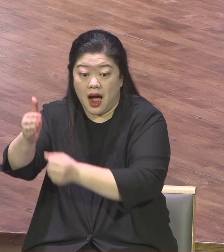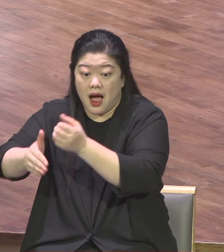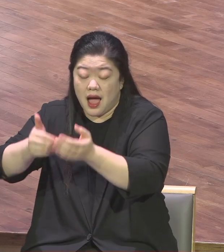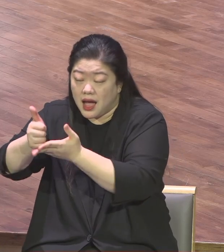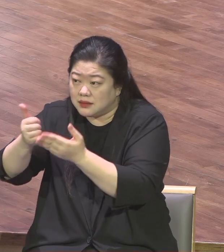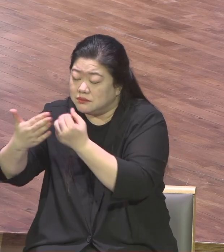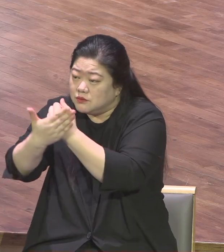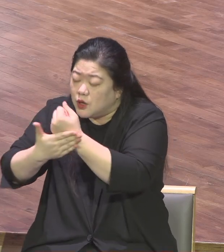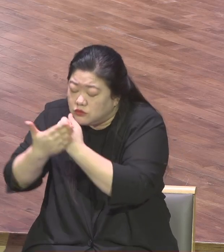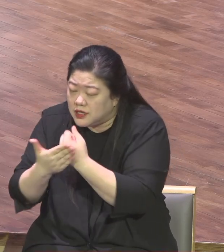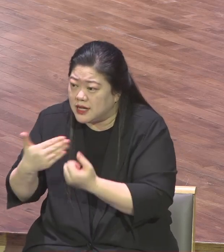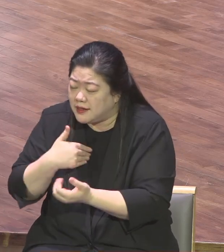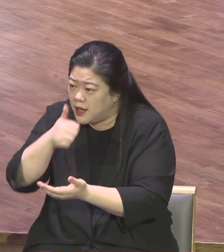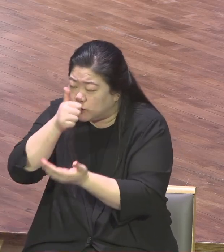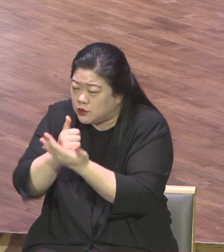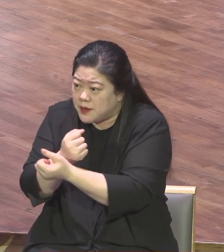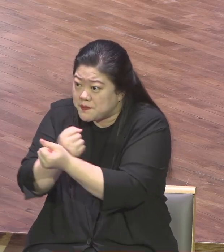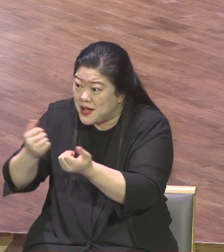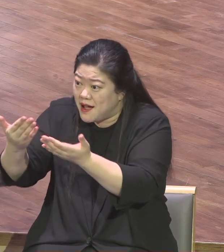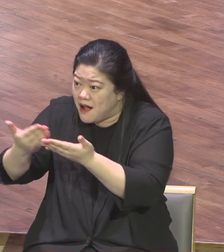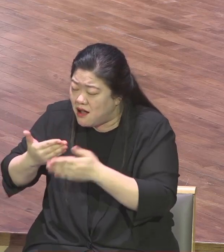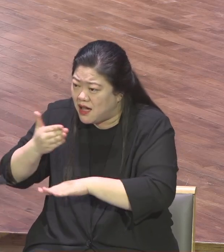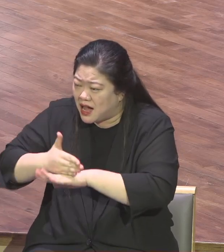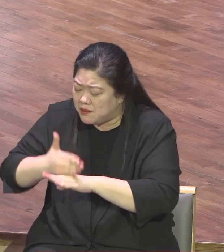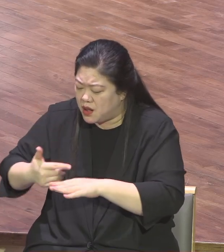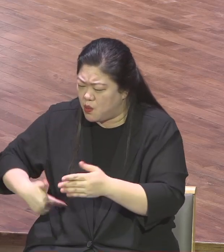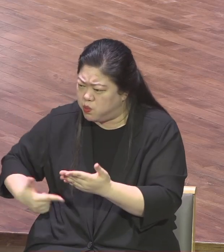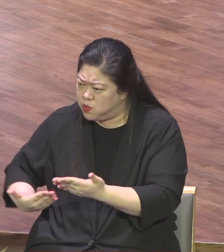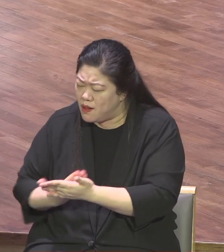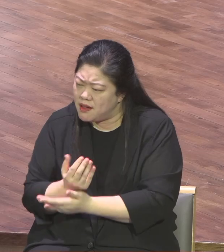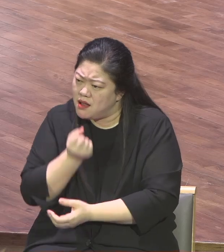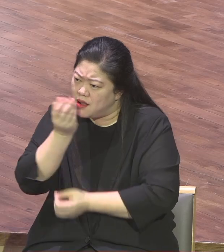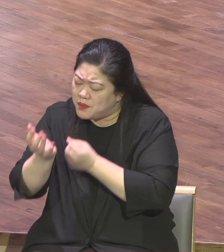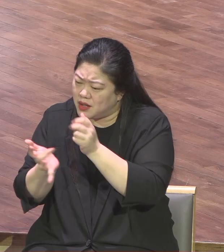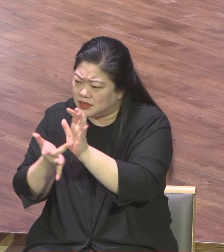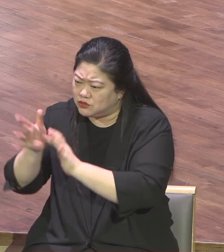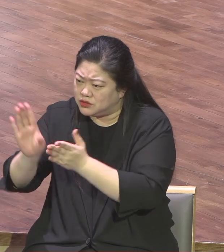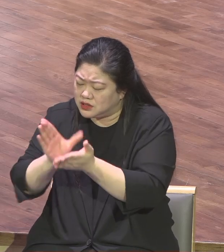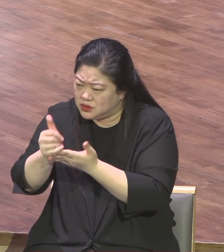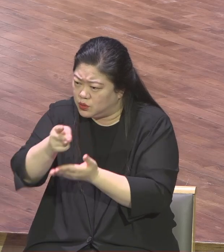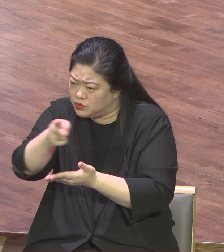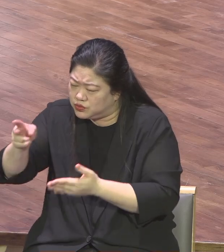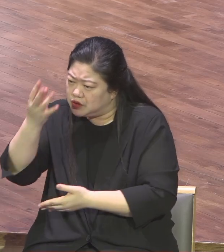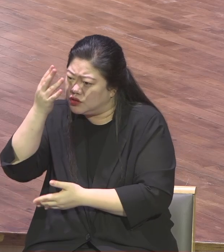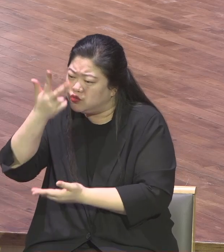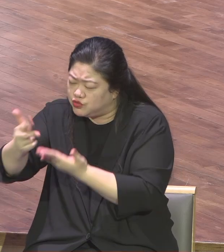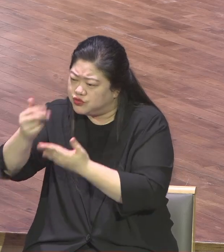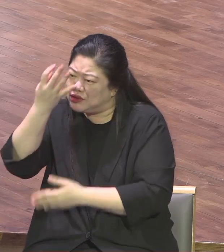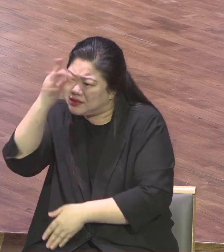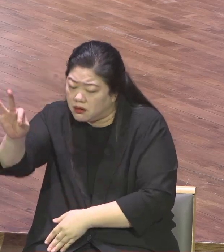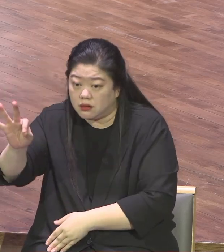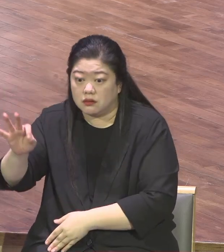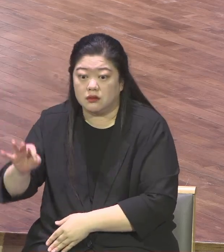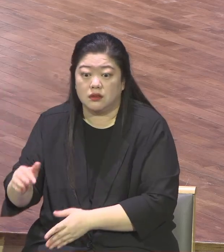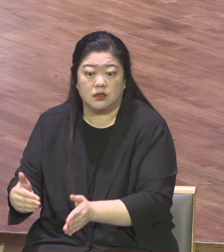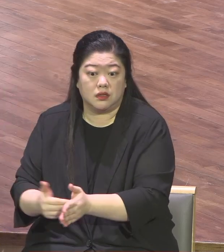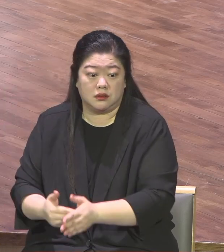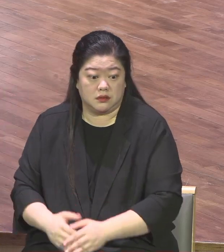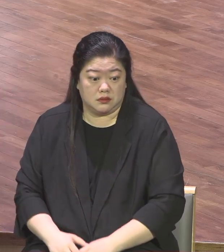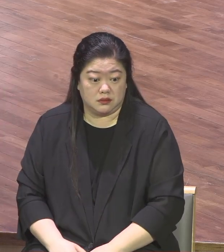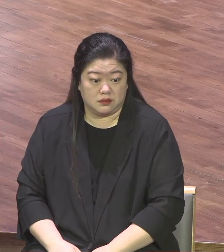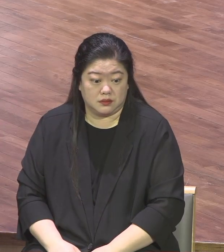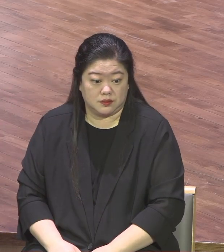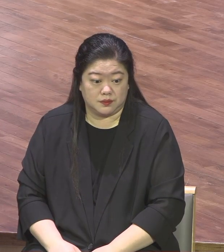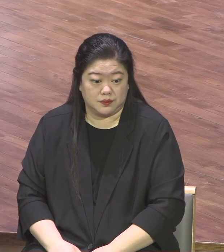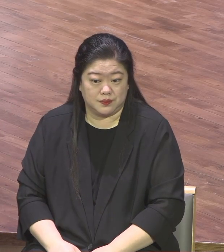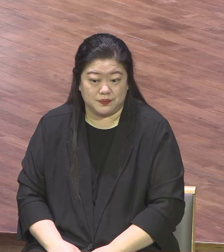주옵소서. 그렇게 회개하면 끝나는 거예요. 그 피. 한국 초기에 이 경상도